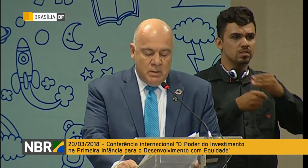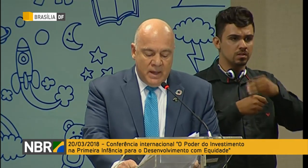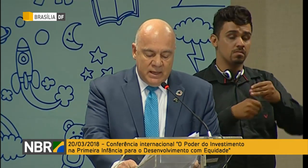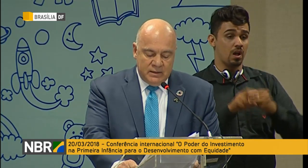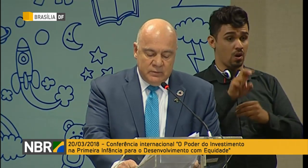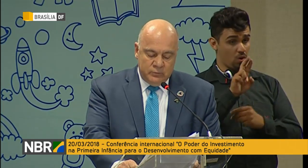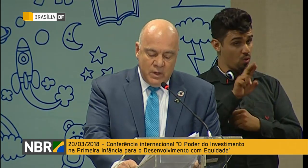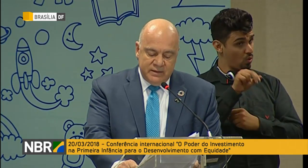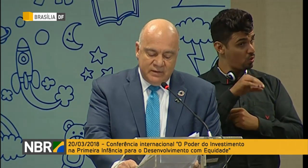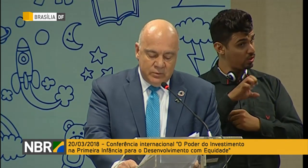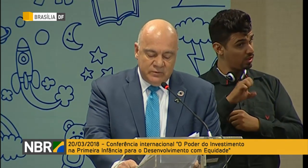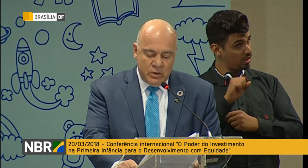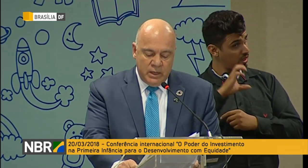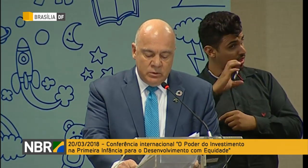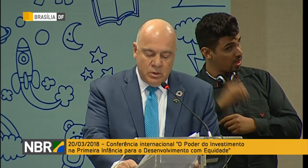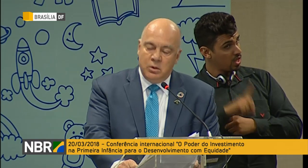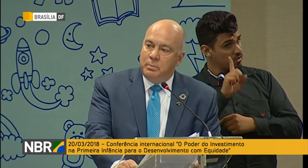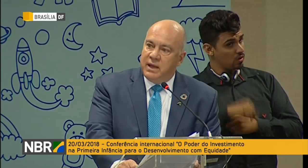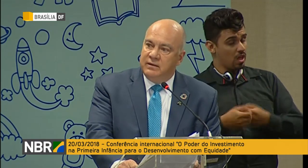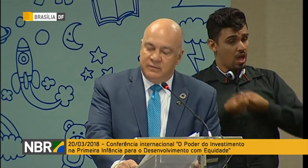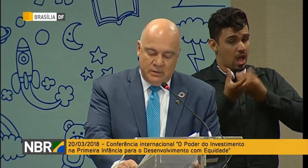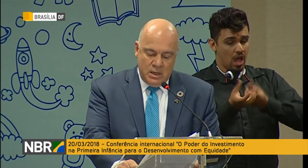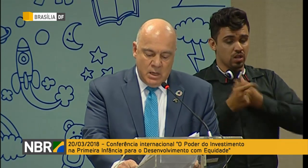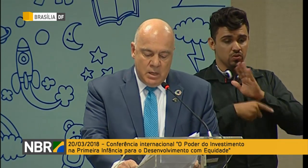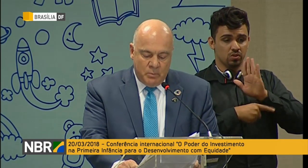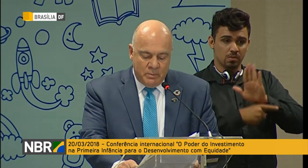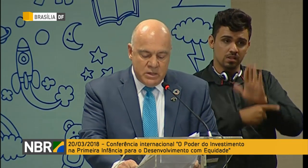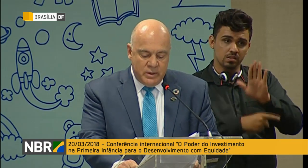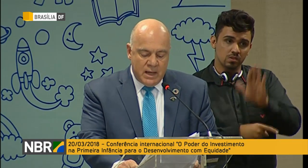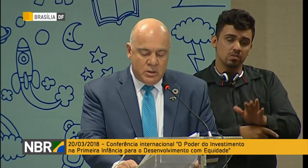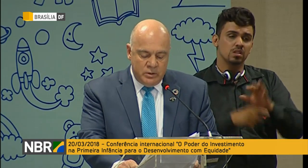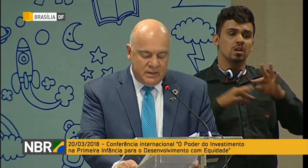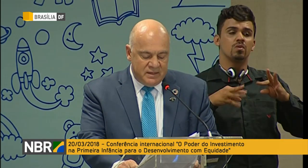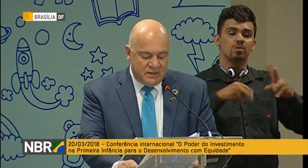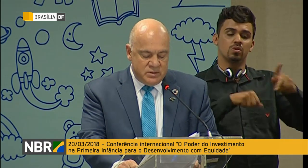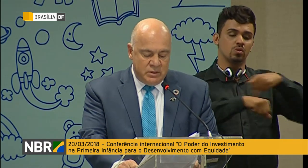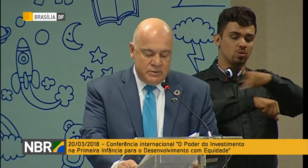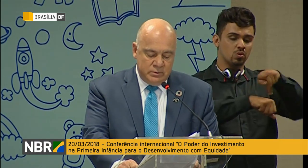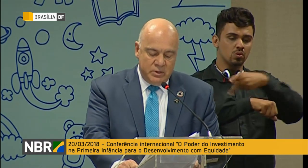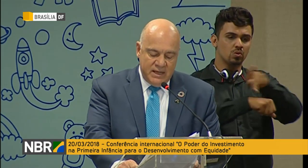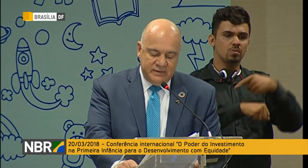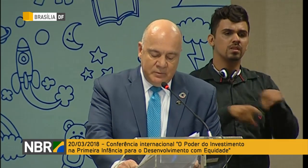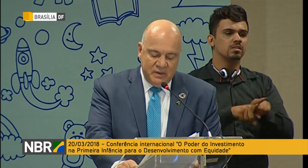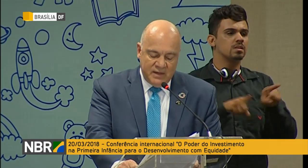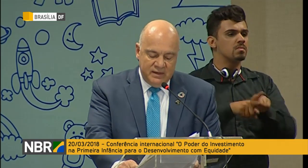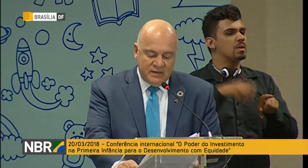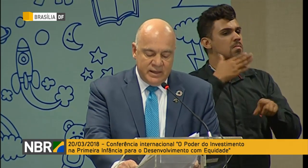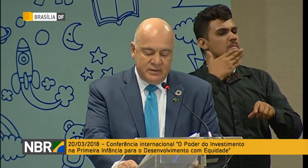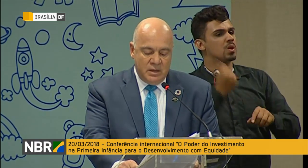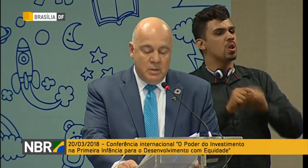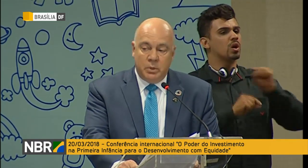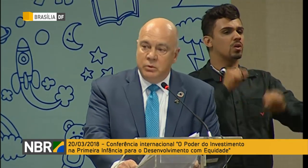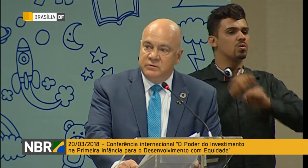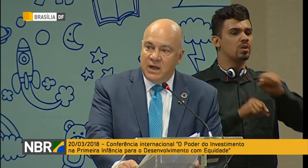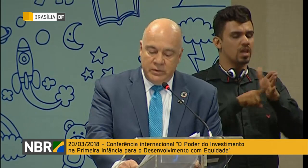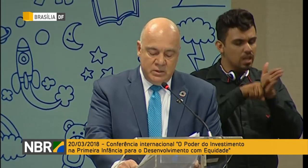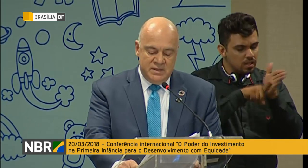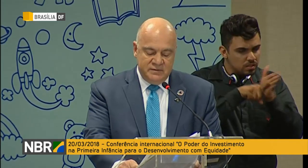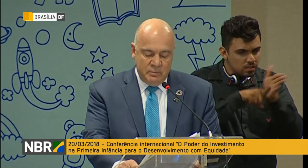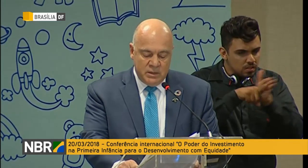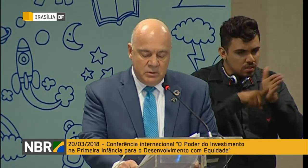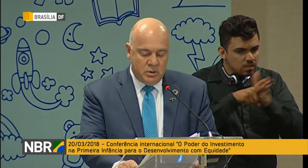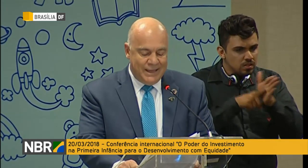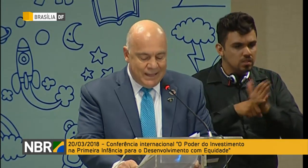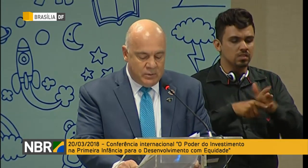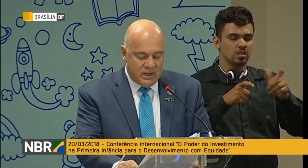contribui para sua execução em todo o país por meio da contratação de consultorias especializadas, produção de